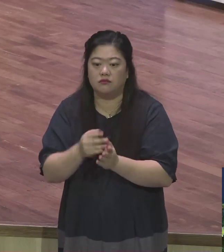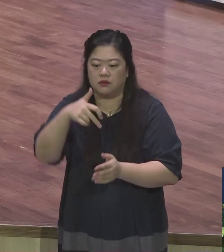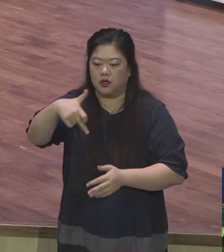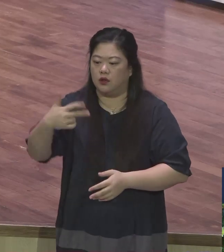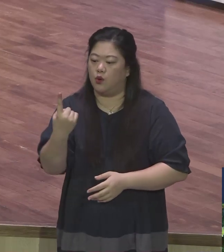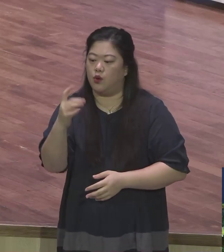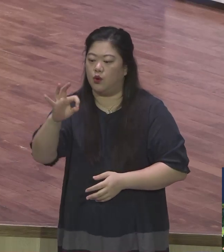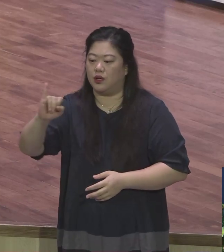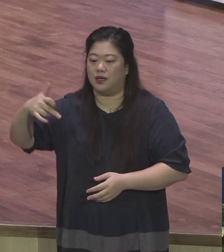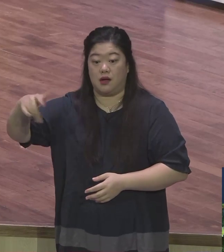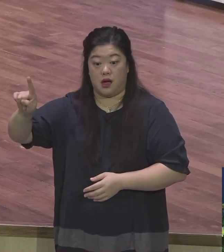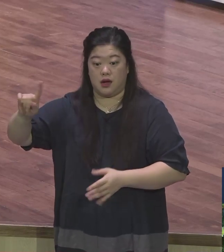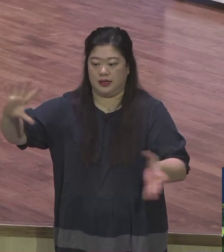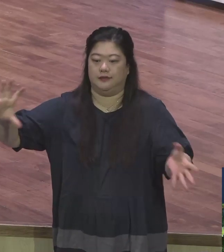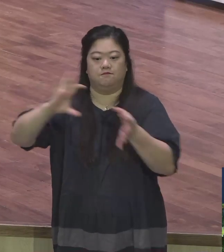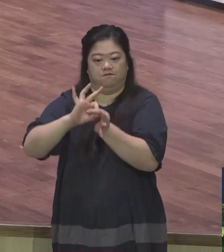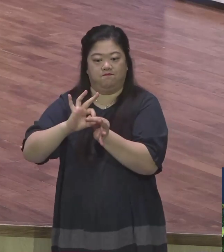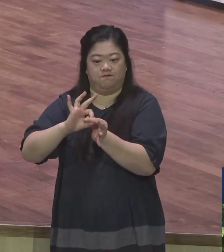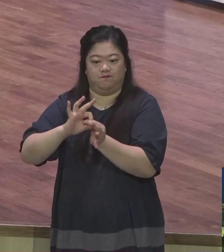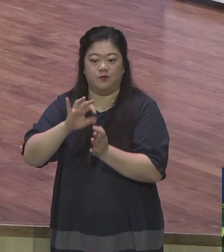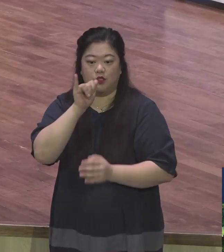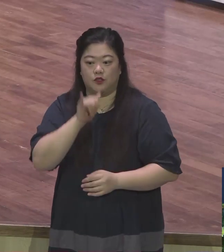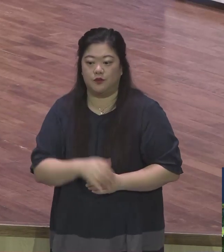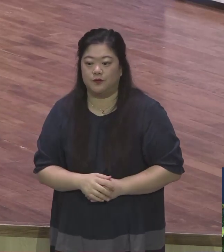NGO 다 대주는데